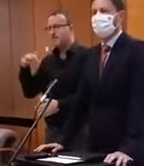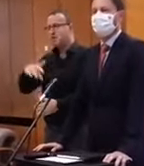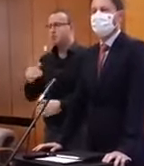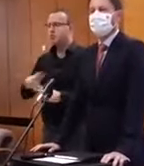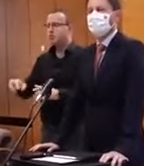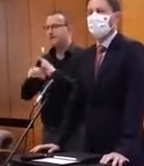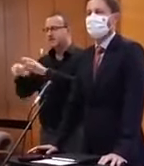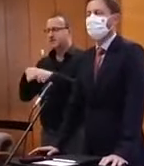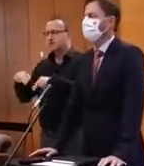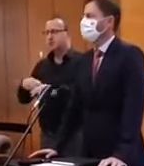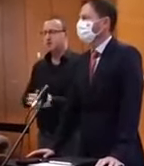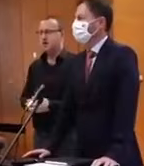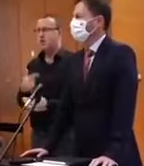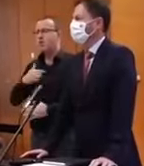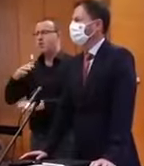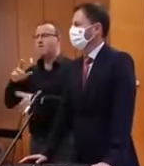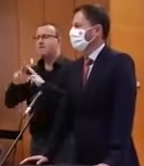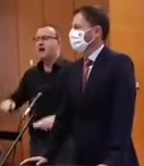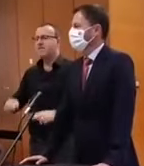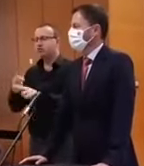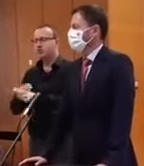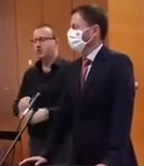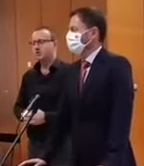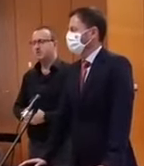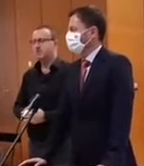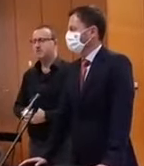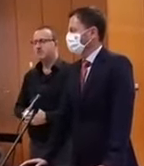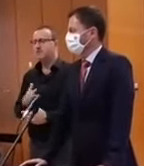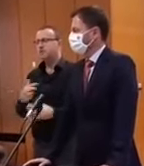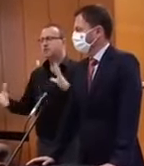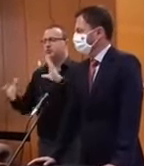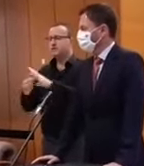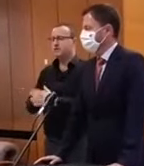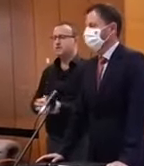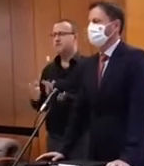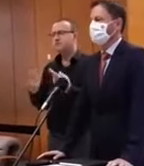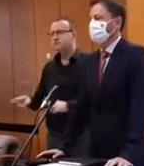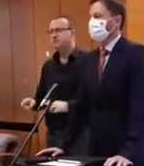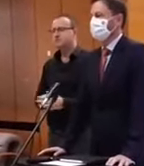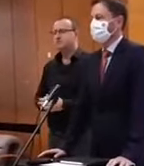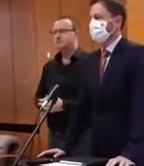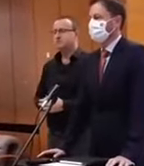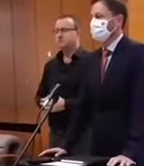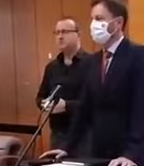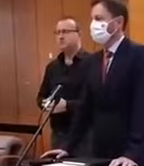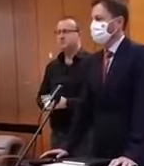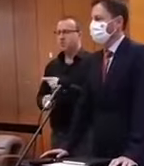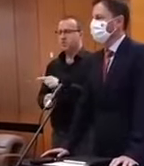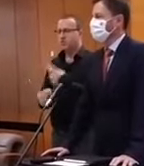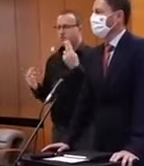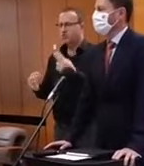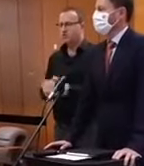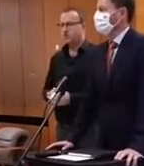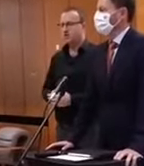viesť diskusiu jednak o právnom štáte v kontexte udalosti na Slovensku, si myslím, že je to